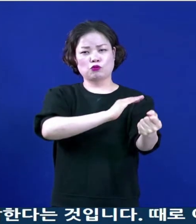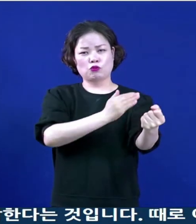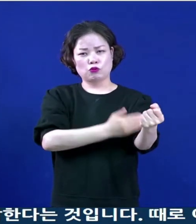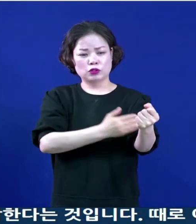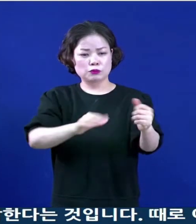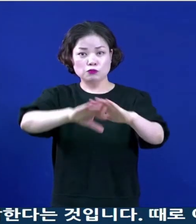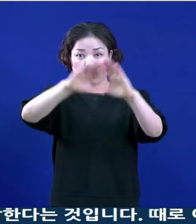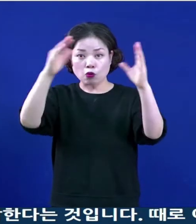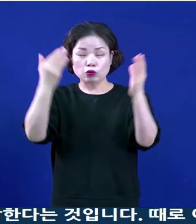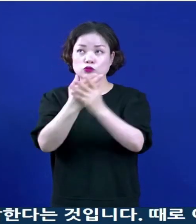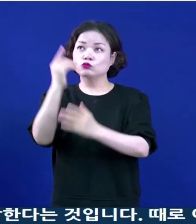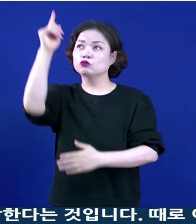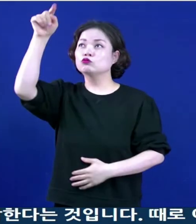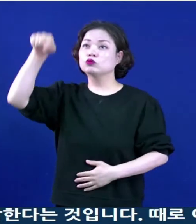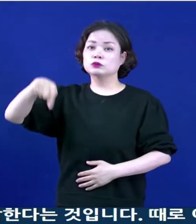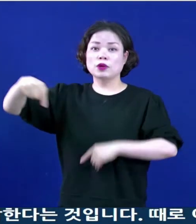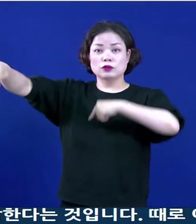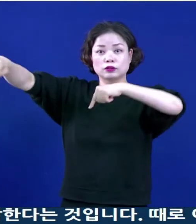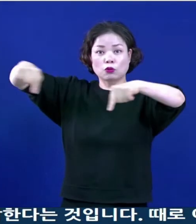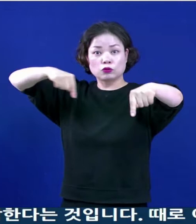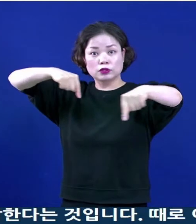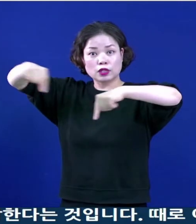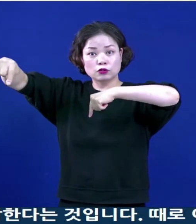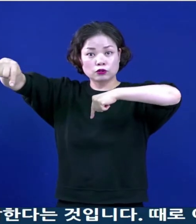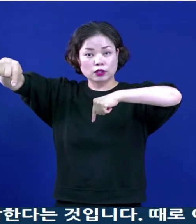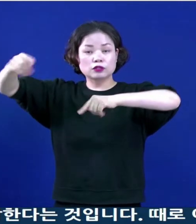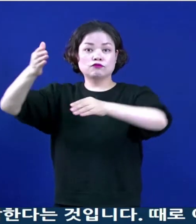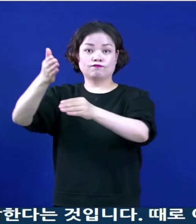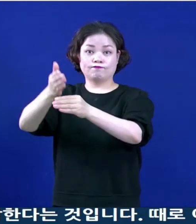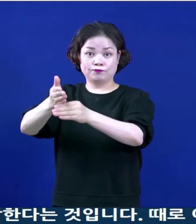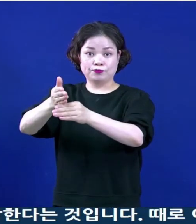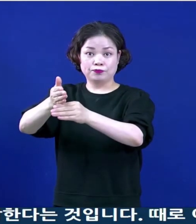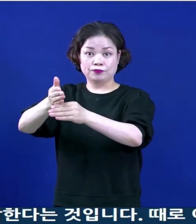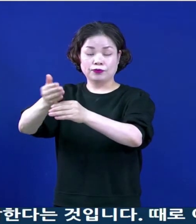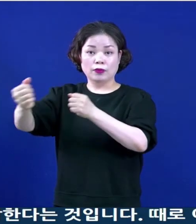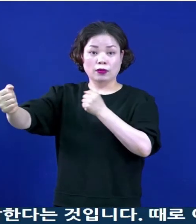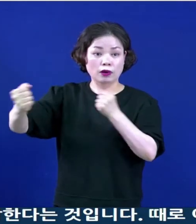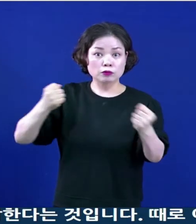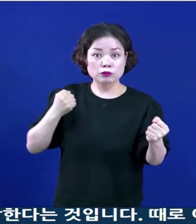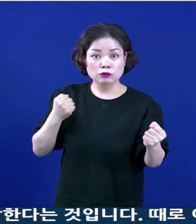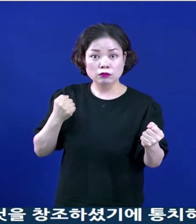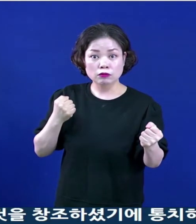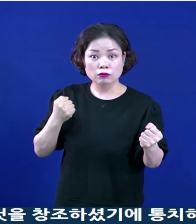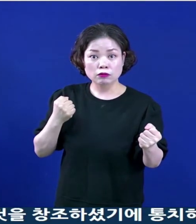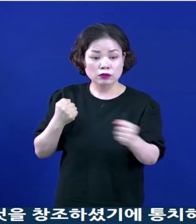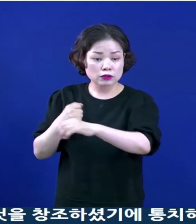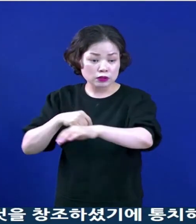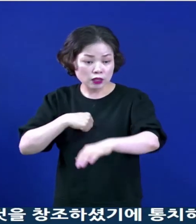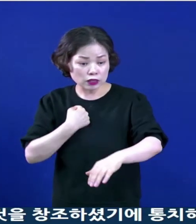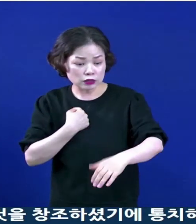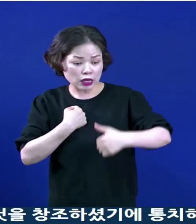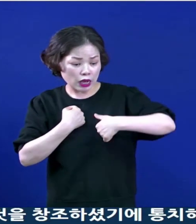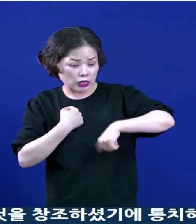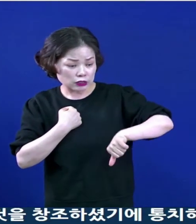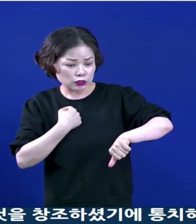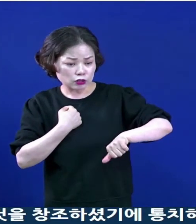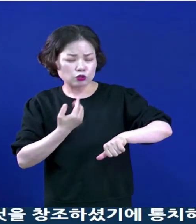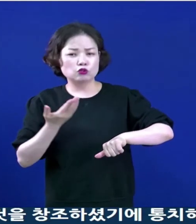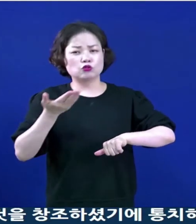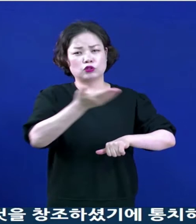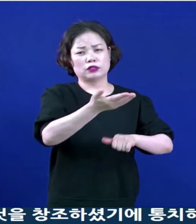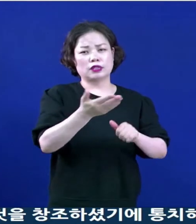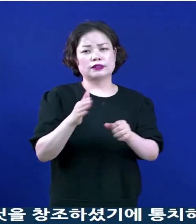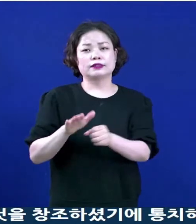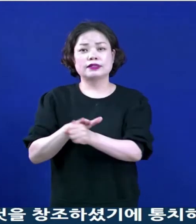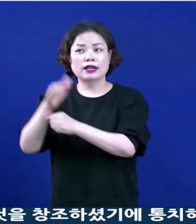이 모든 우주 만물을 통치하시고 다스리십니다. 하물며 자신의 아들을 주기까지